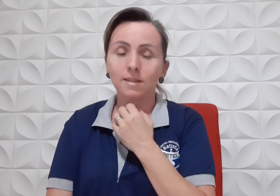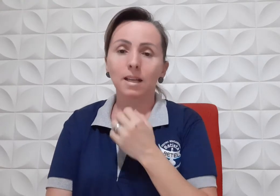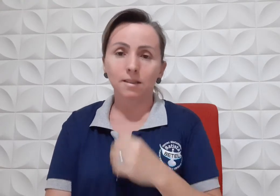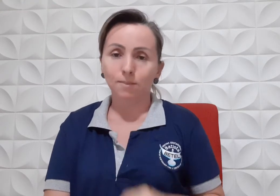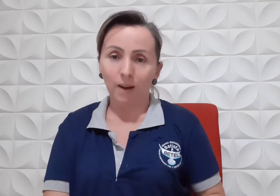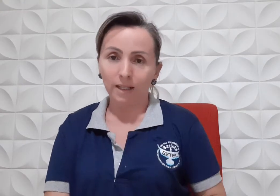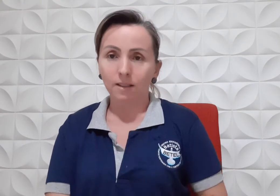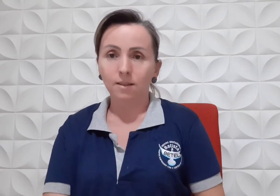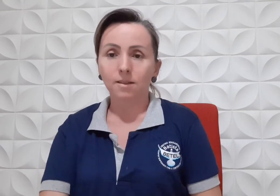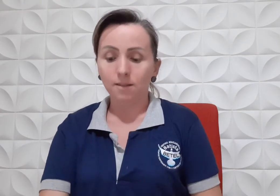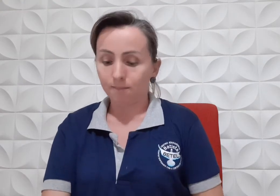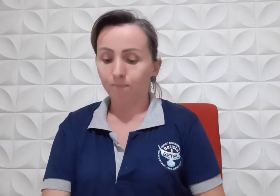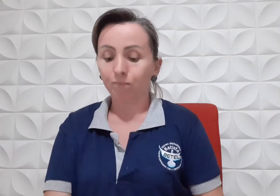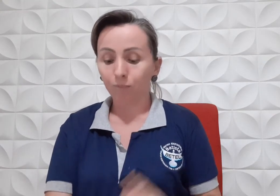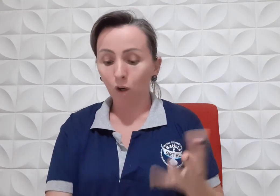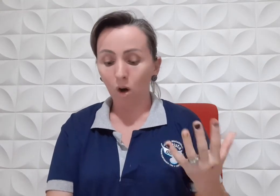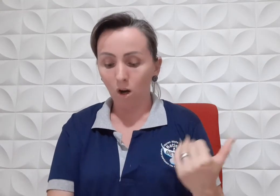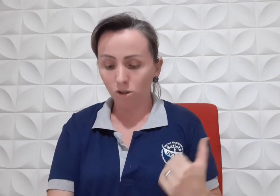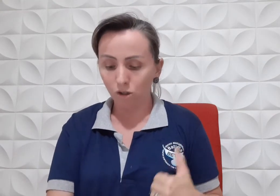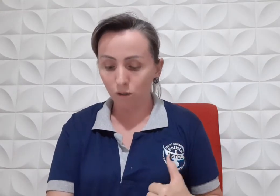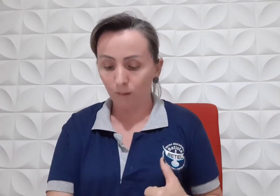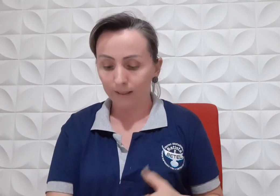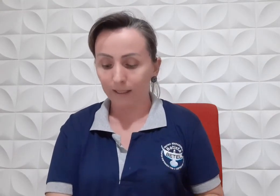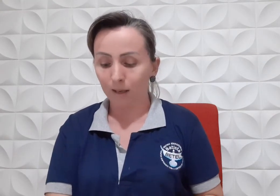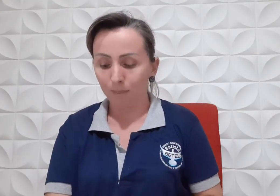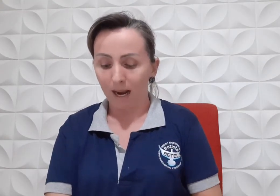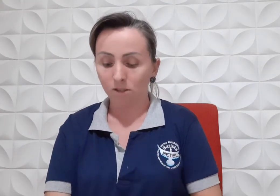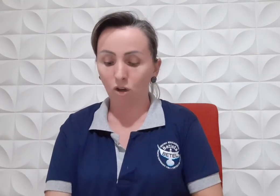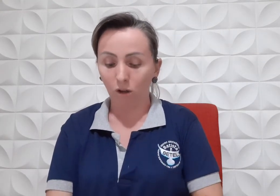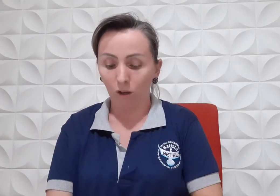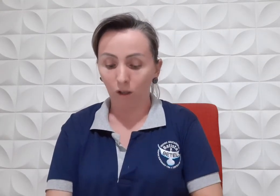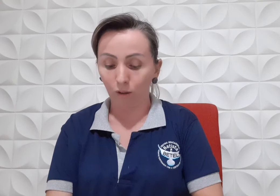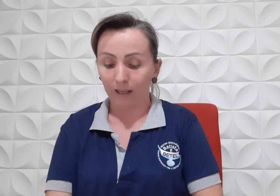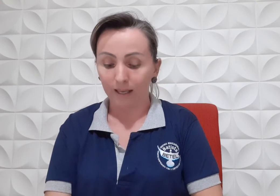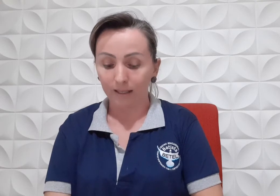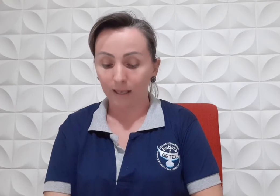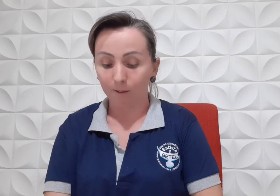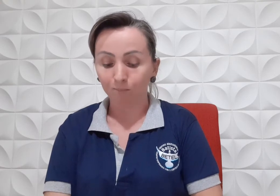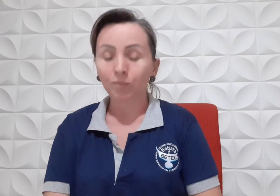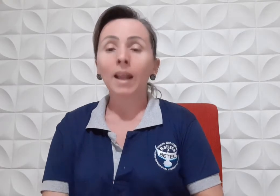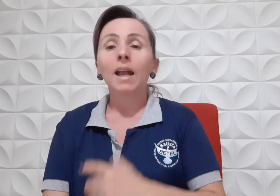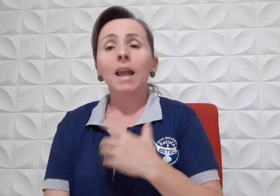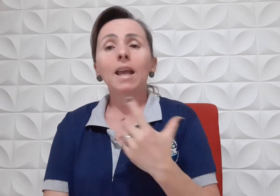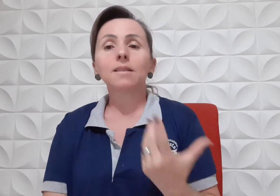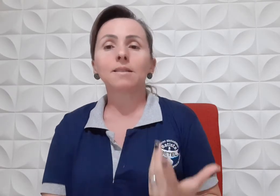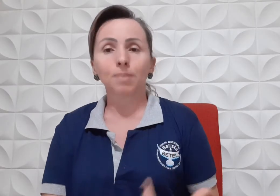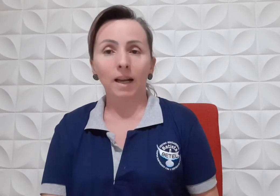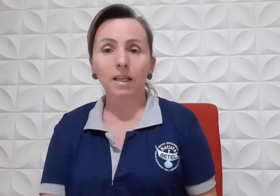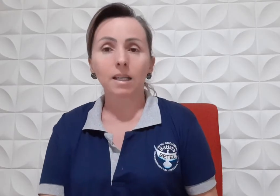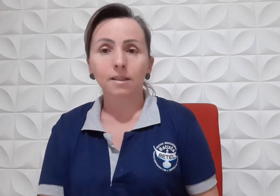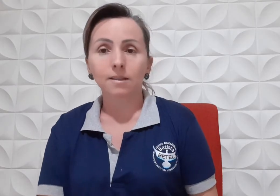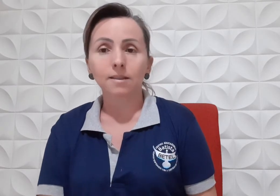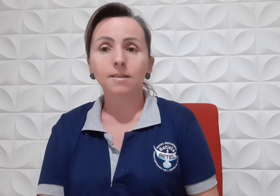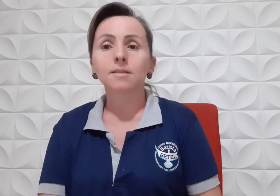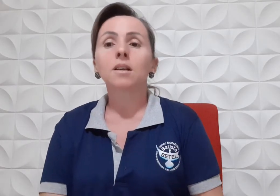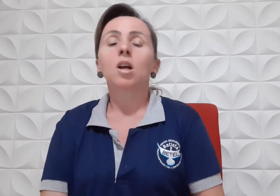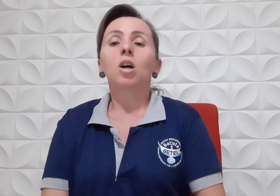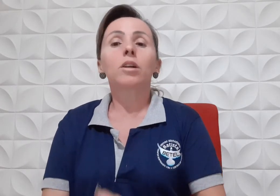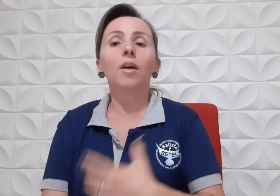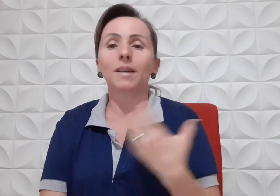nesses países. Continuando aqui embaixo, o que eu coloquei aqui? Esses países, não é só